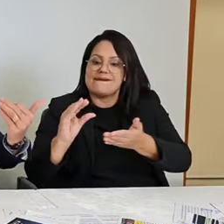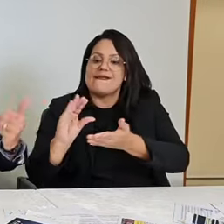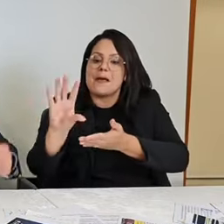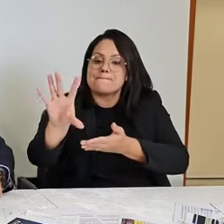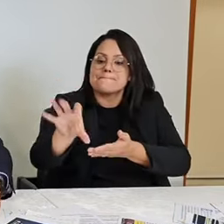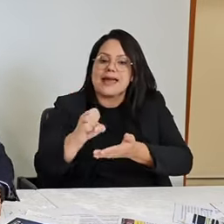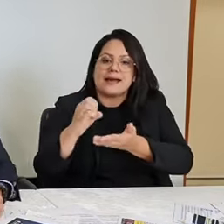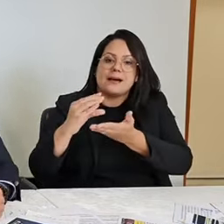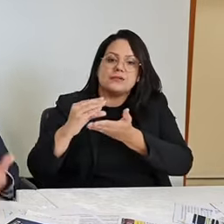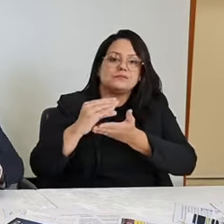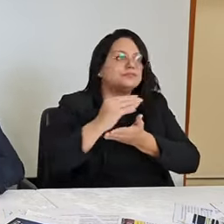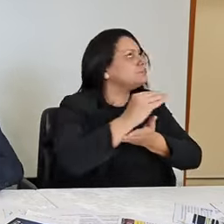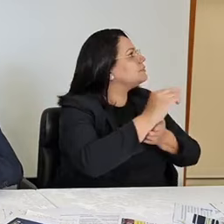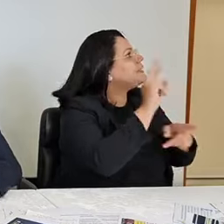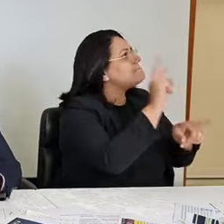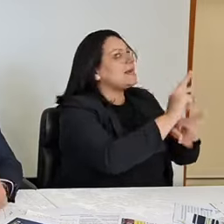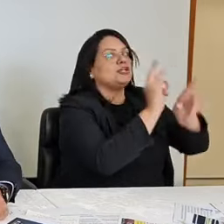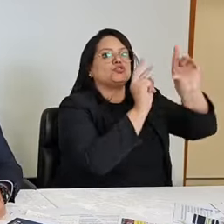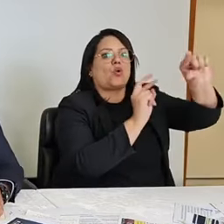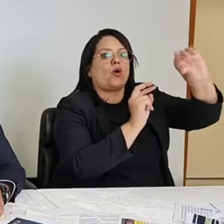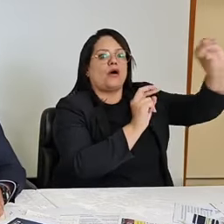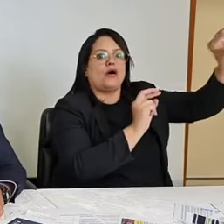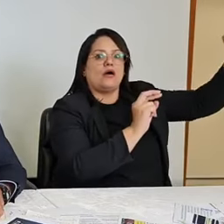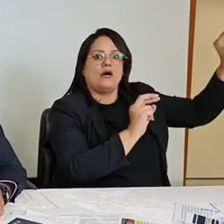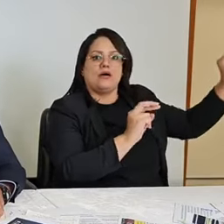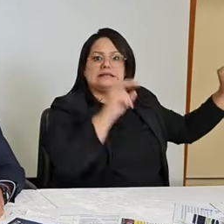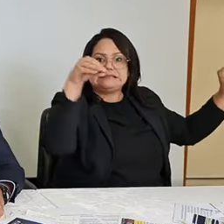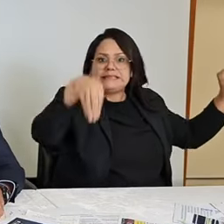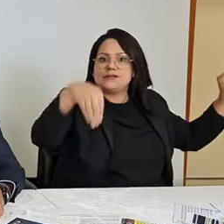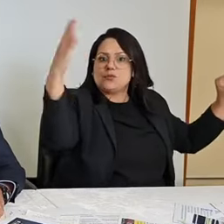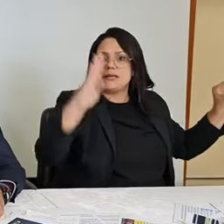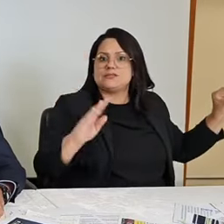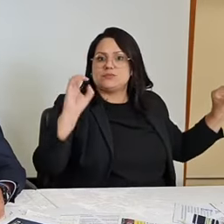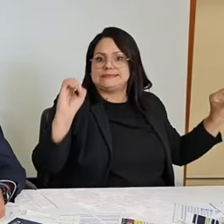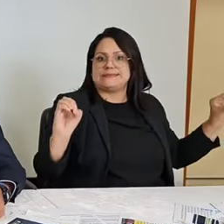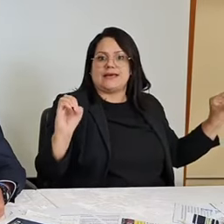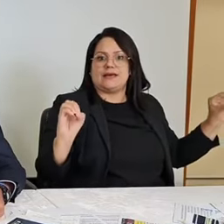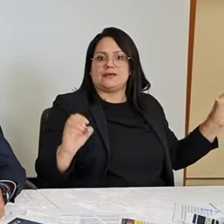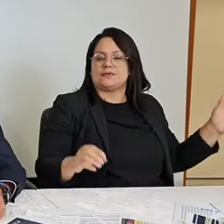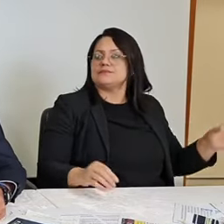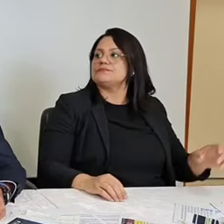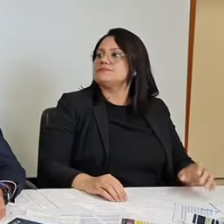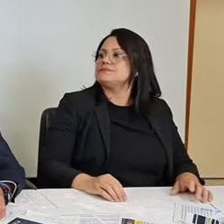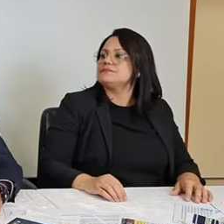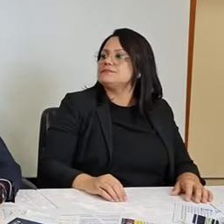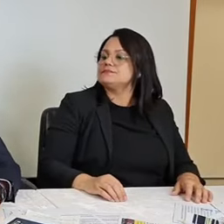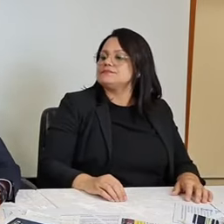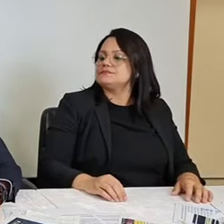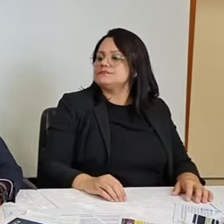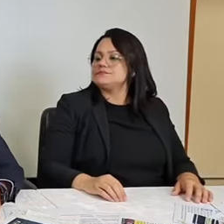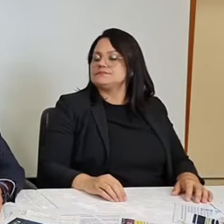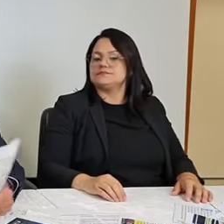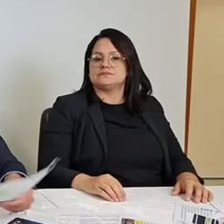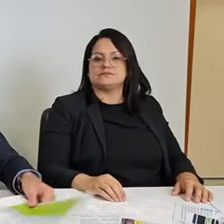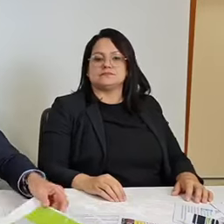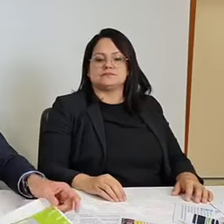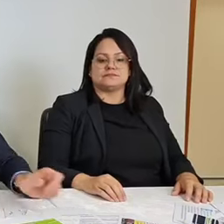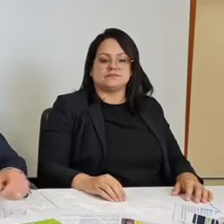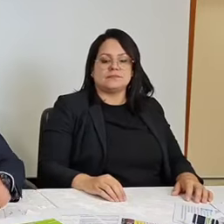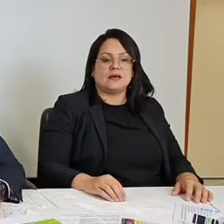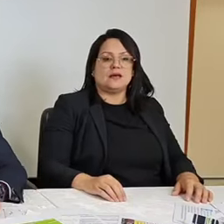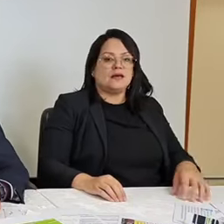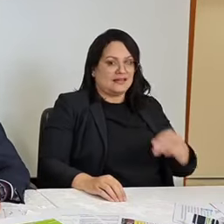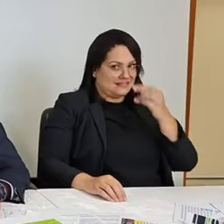Dilma em outros países. Dentro do Brasil aqui, zero. Ok? Cid, a última pergunta? Só os números, presidente. Nessas três estados